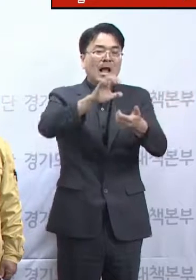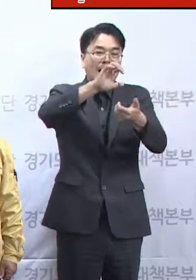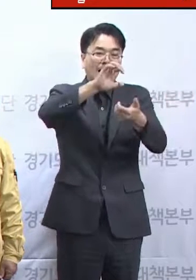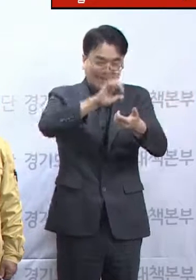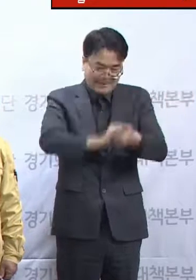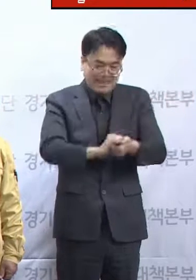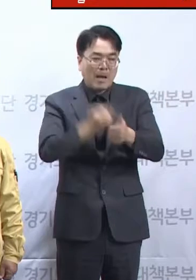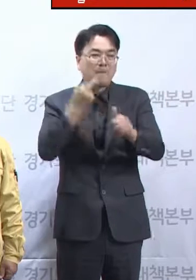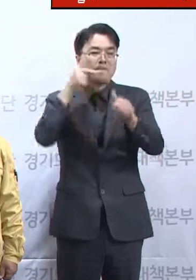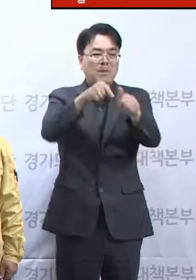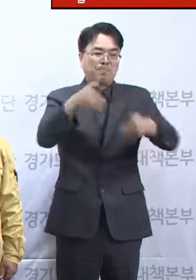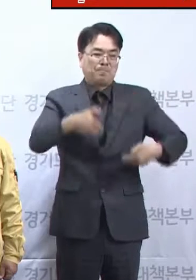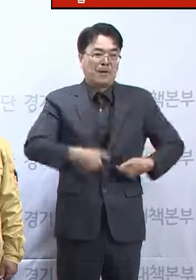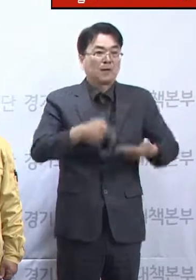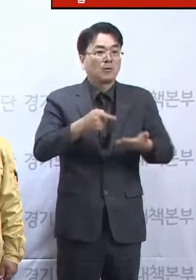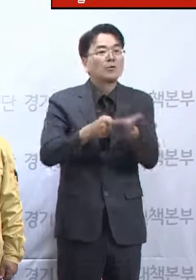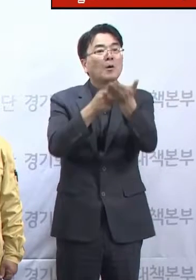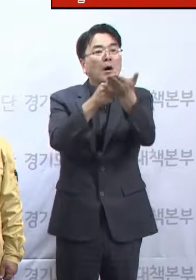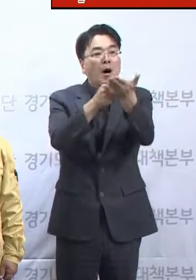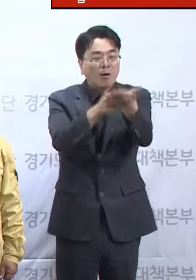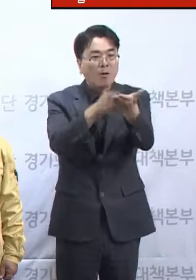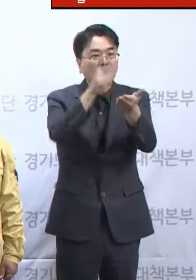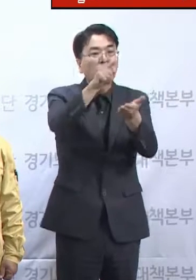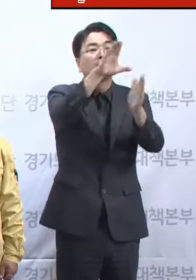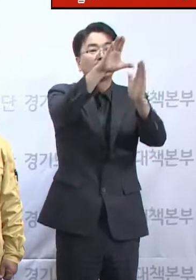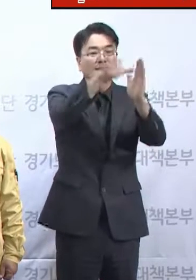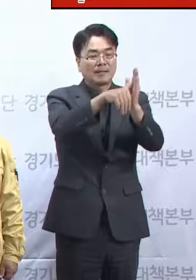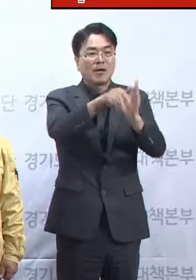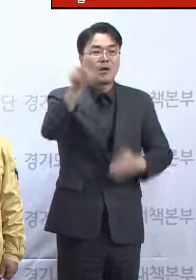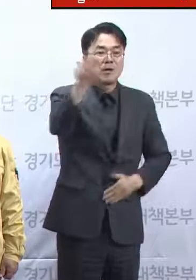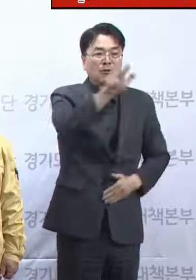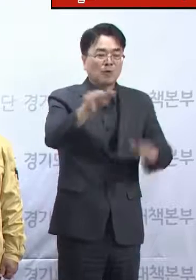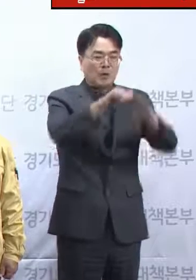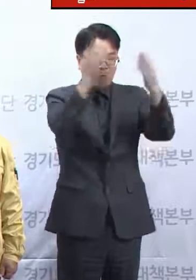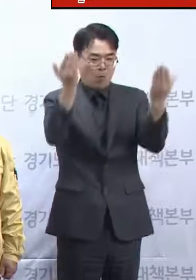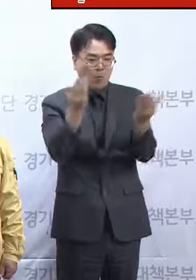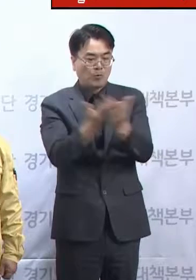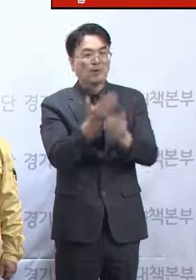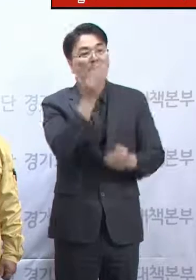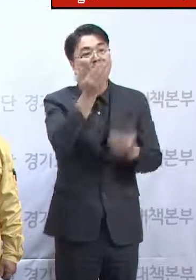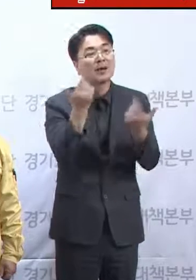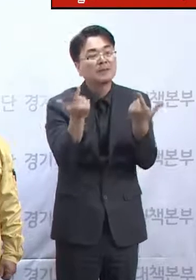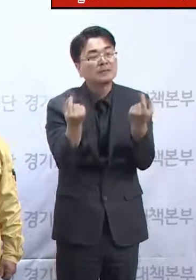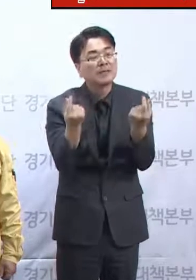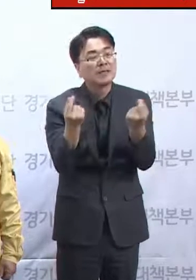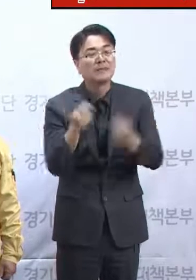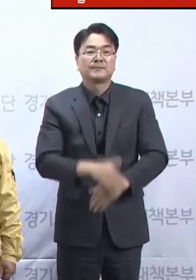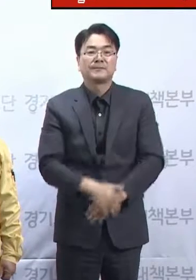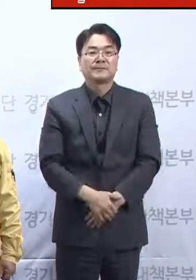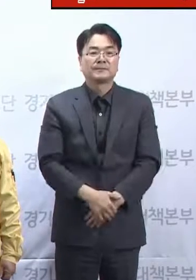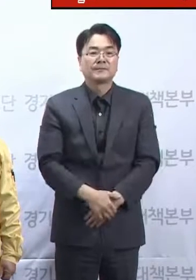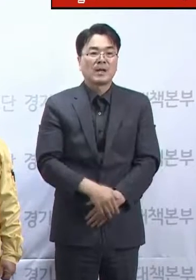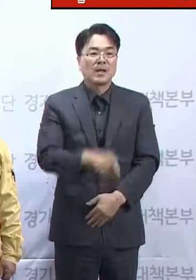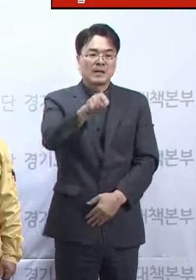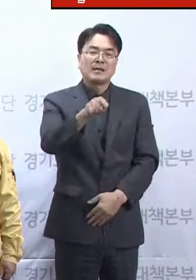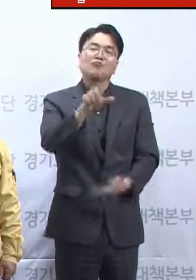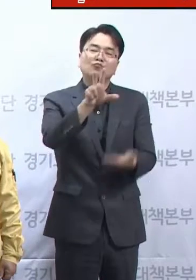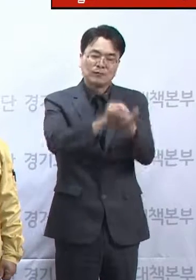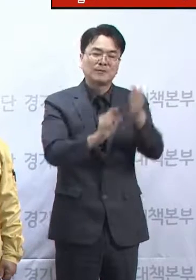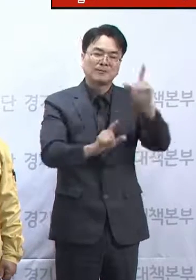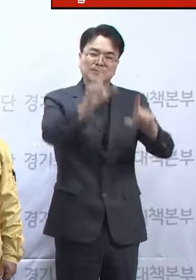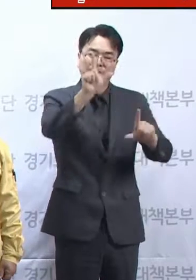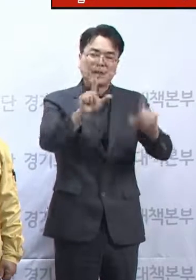요청을 드리고 그렇게 할 경우에는 모든 지역이 다 해당될 수가 있겠습니다. 요거는 좀 상황을 좀 봐서 지금